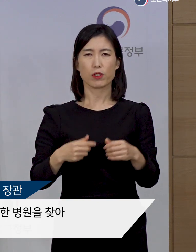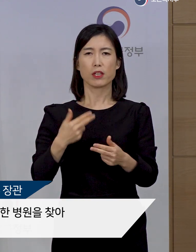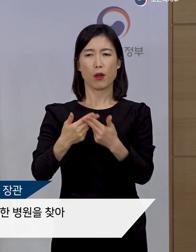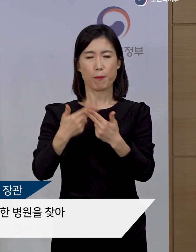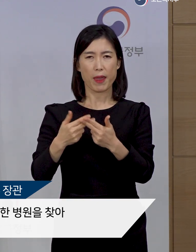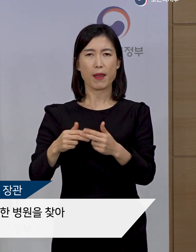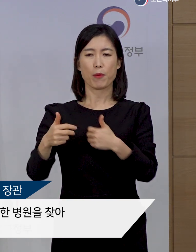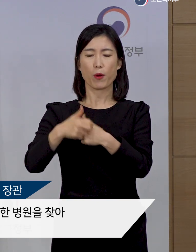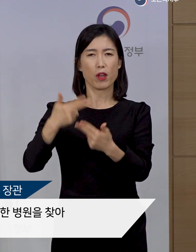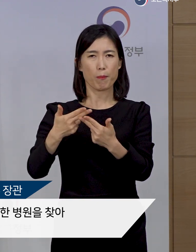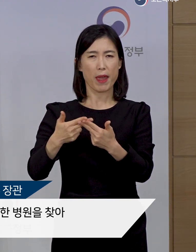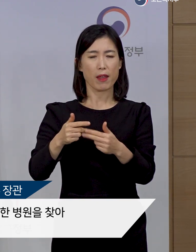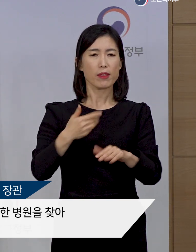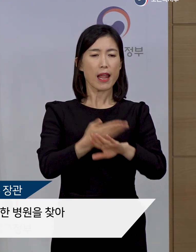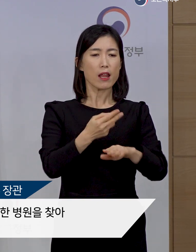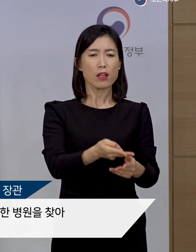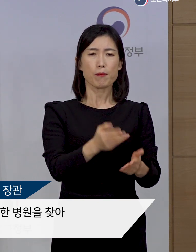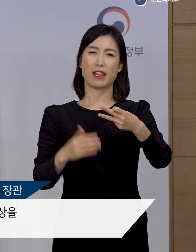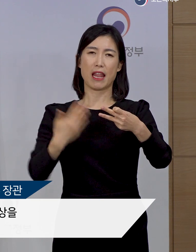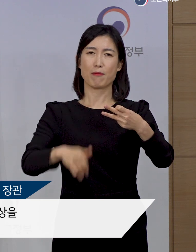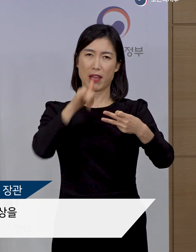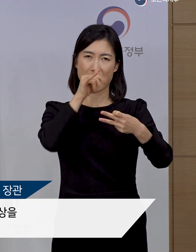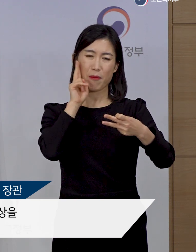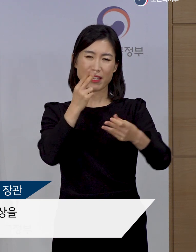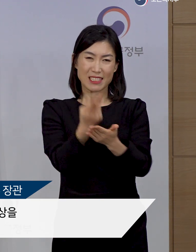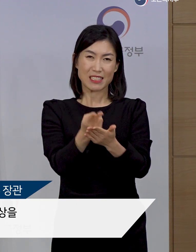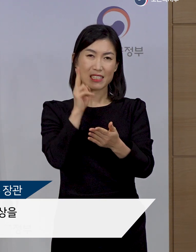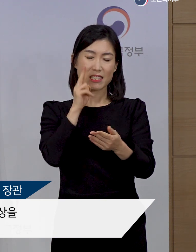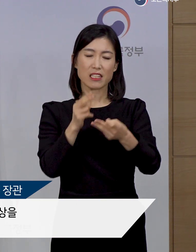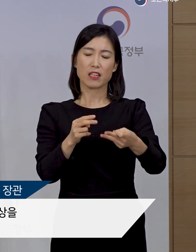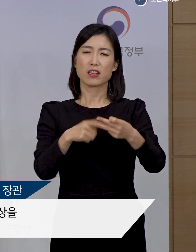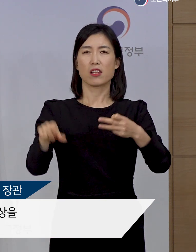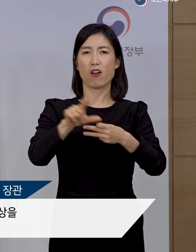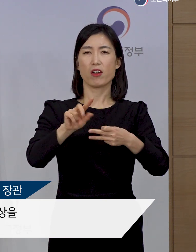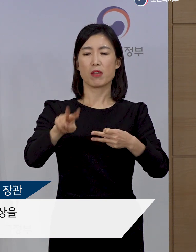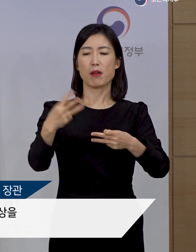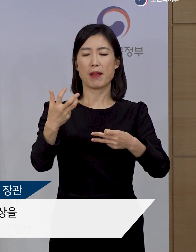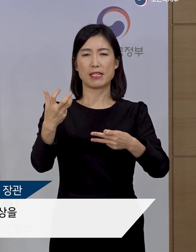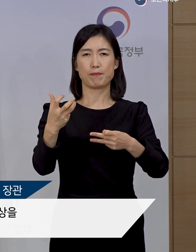협력하여 전원이 가능한 병원을 찾아 이 병원으로 이송을 하게 될 것입니다.